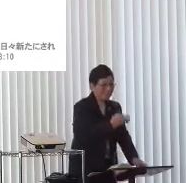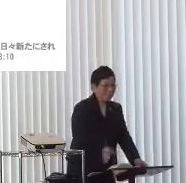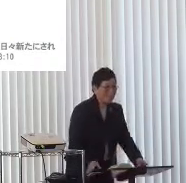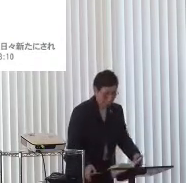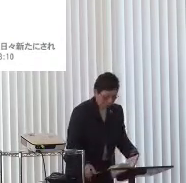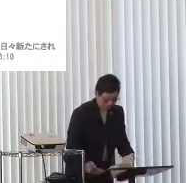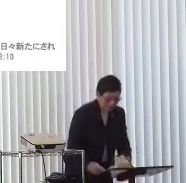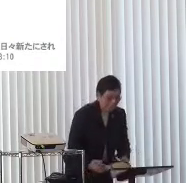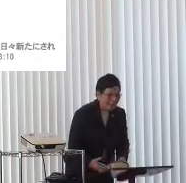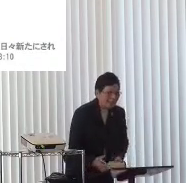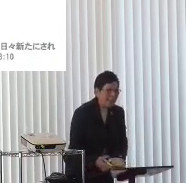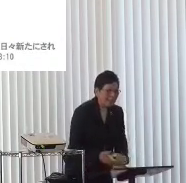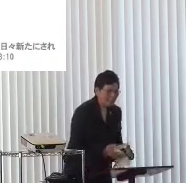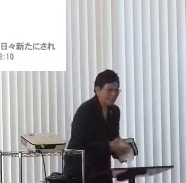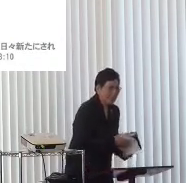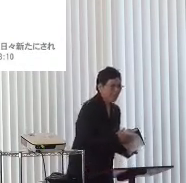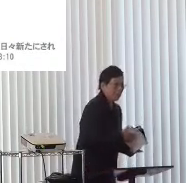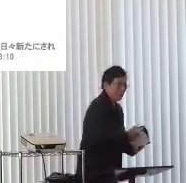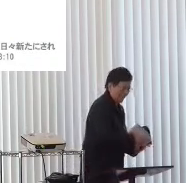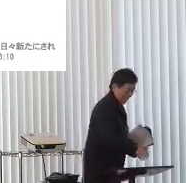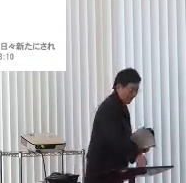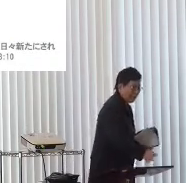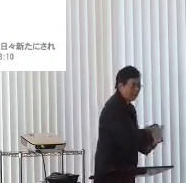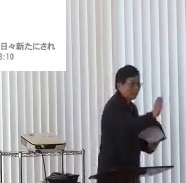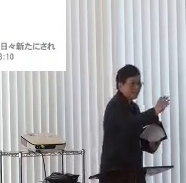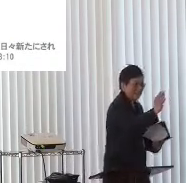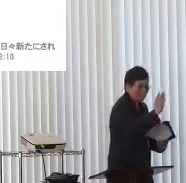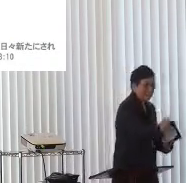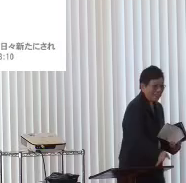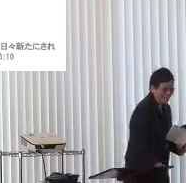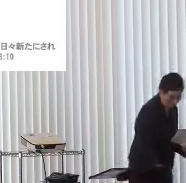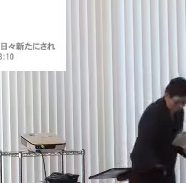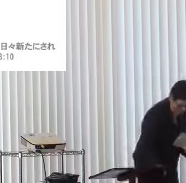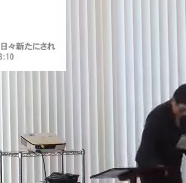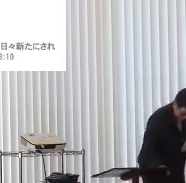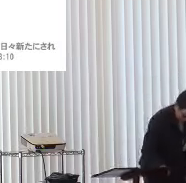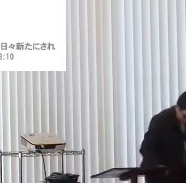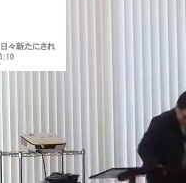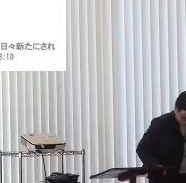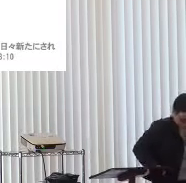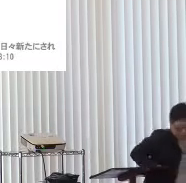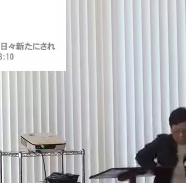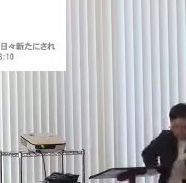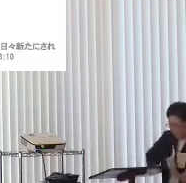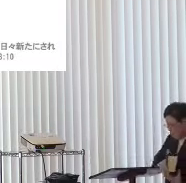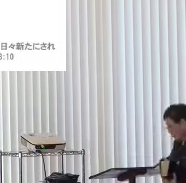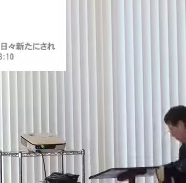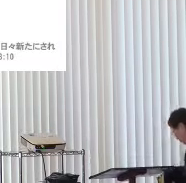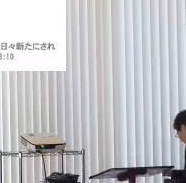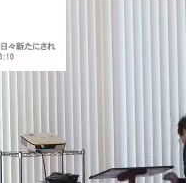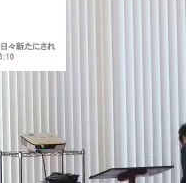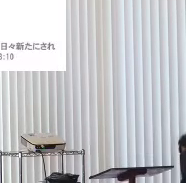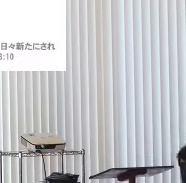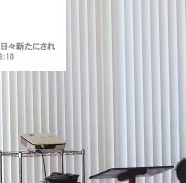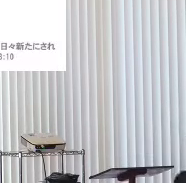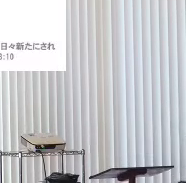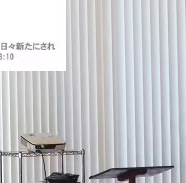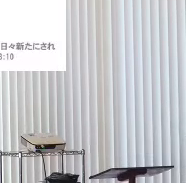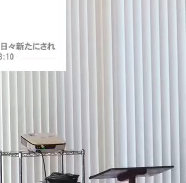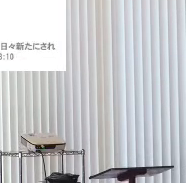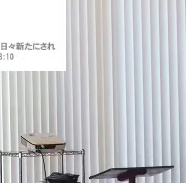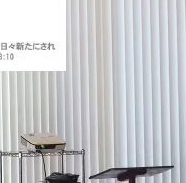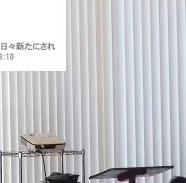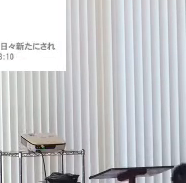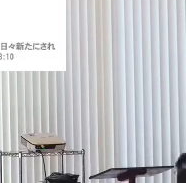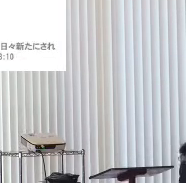神様をますます深く知ると、神をますます深く知るようにと言っています。神を知るというのも、これは今